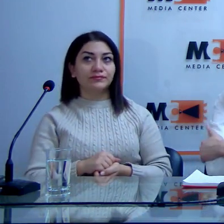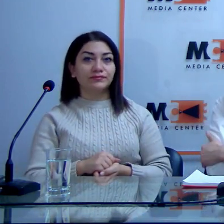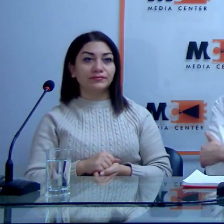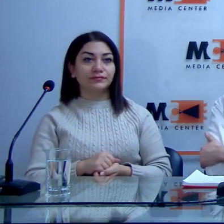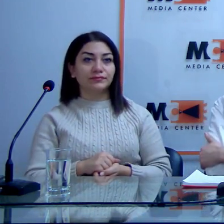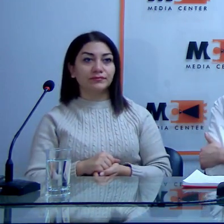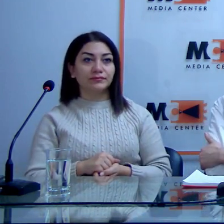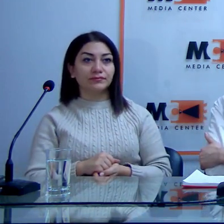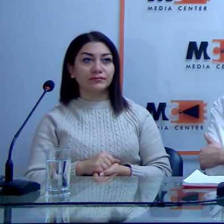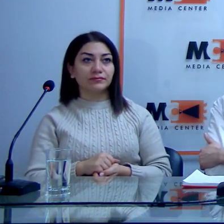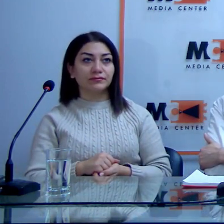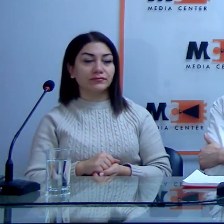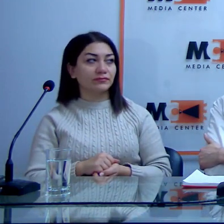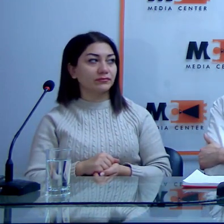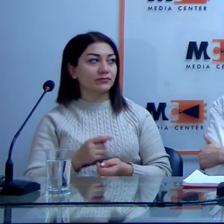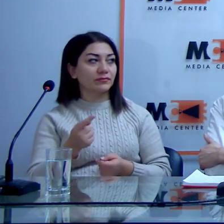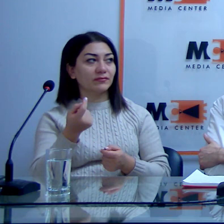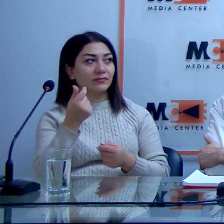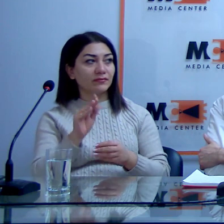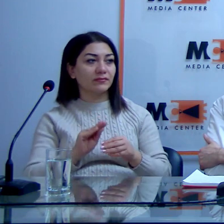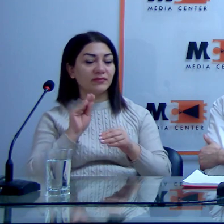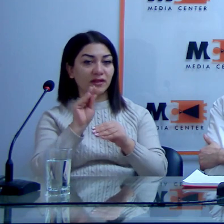լավ։